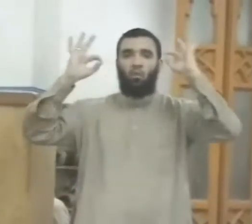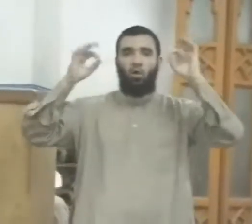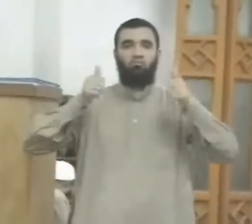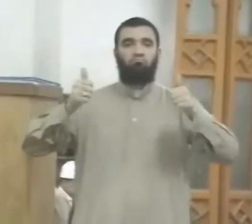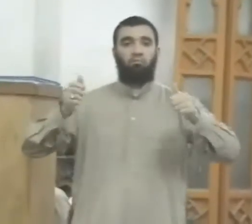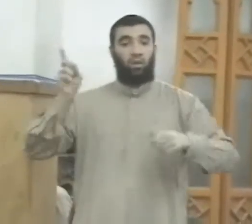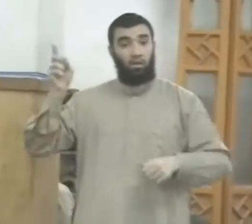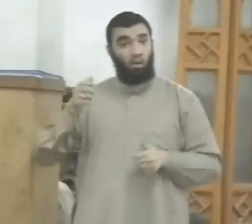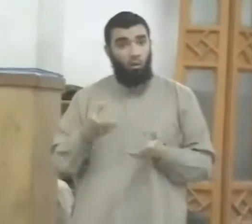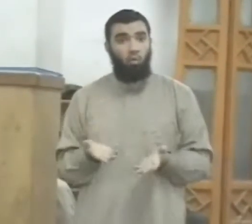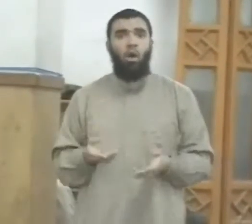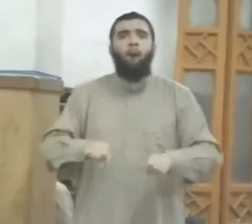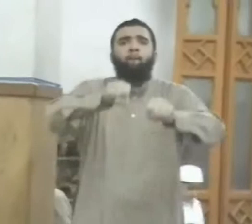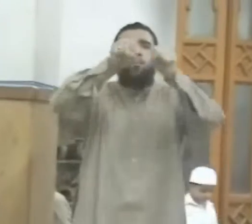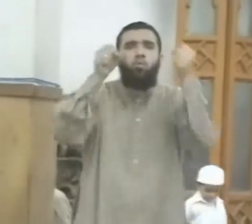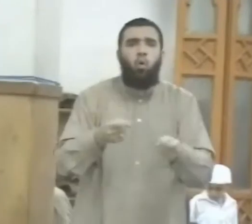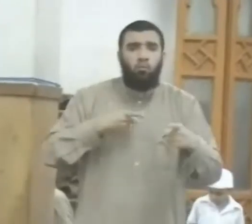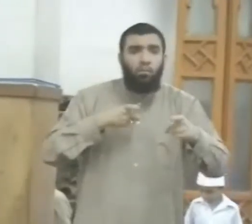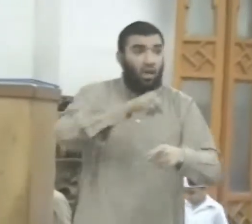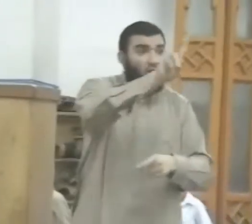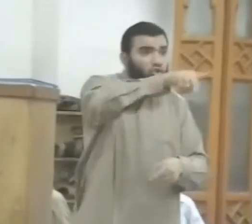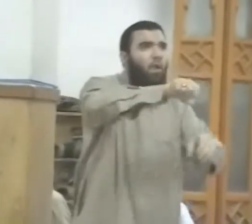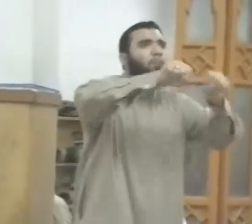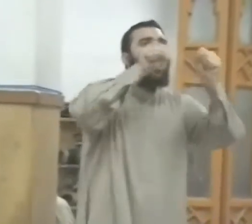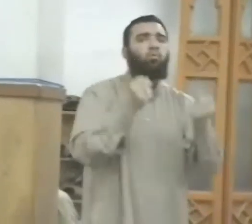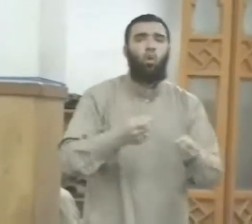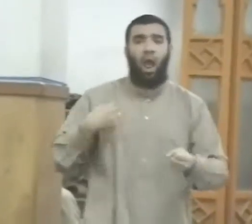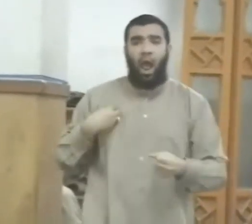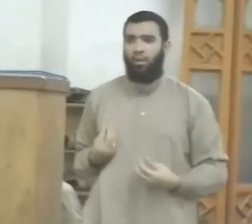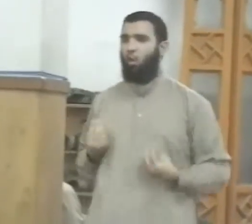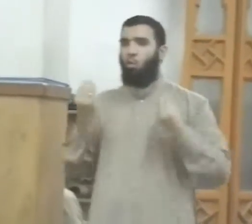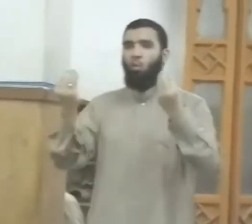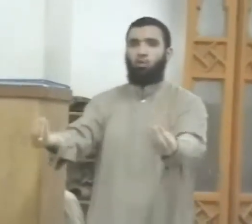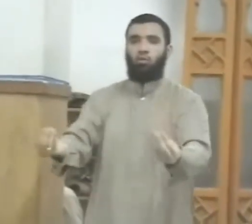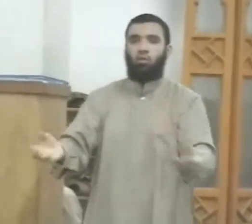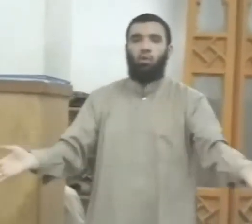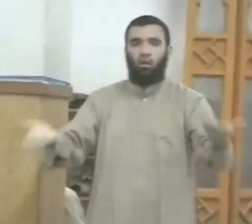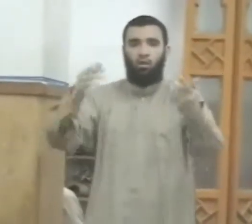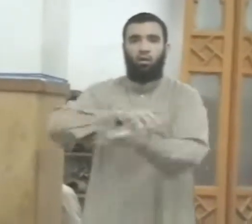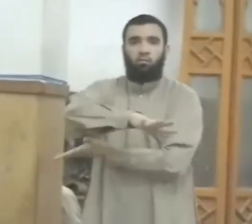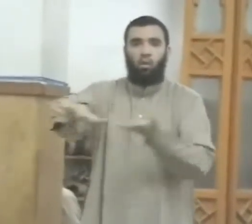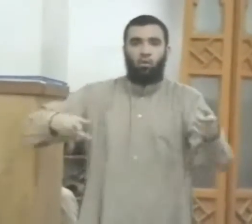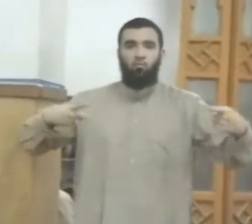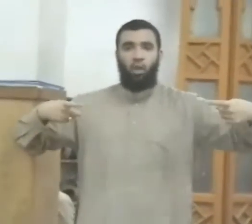يمنعون منها كل شيء الا السلاح فيعطونه للجميع ليقتل البعض اخاه